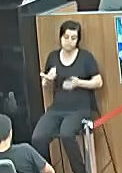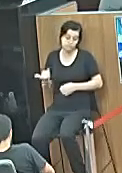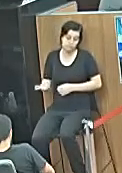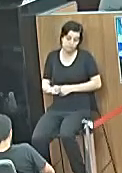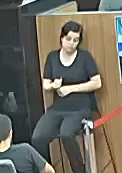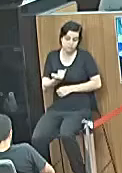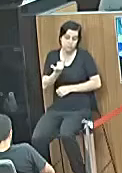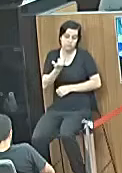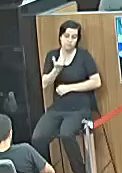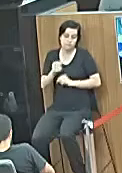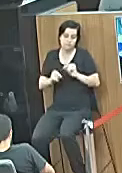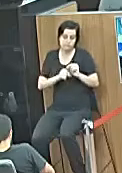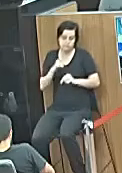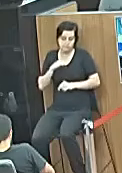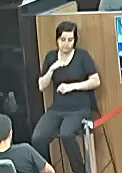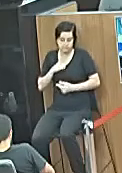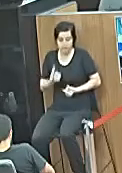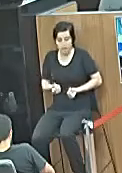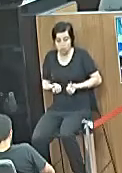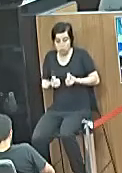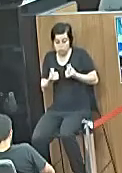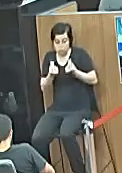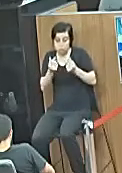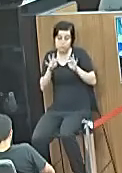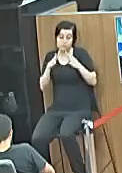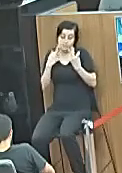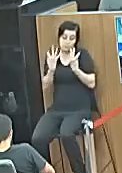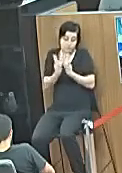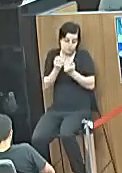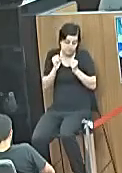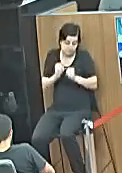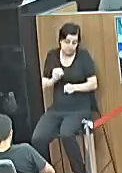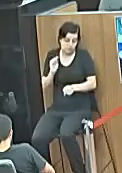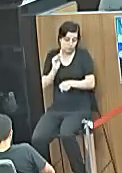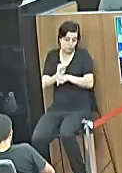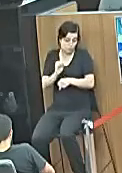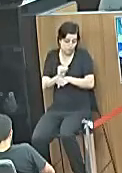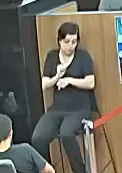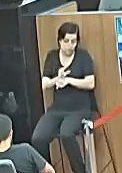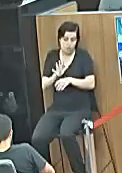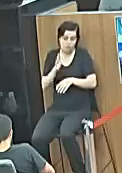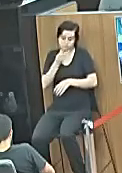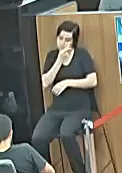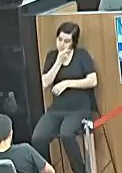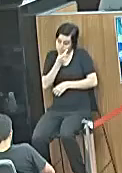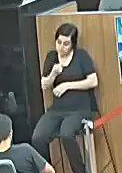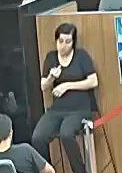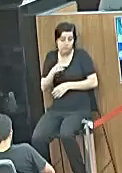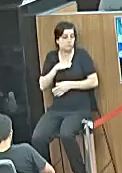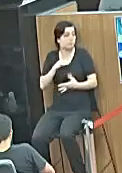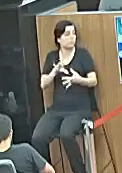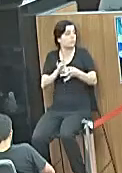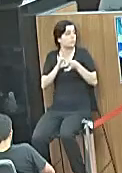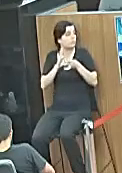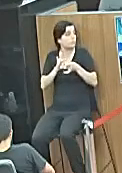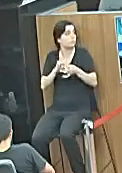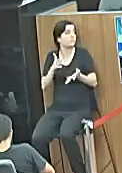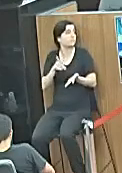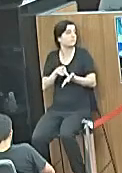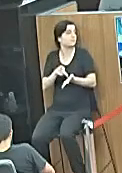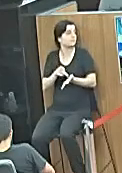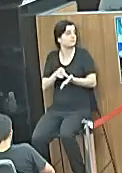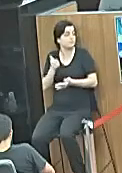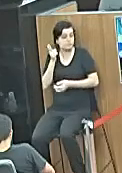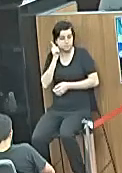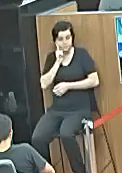de prever esse recurso para que essas famílias possam visitar os filhos para que esses vínculos sejam fortalecidas ele tenha